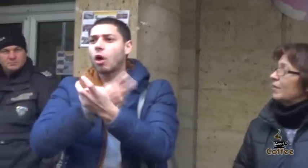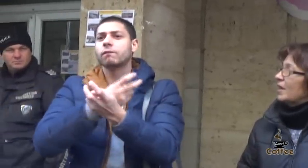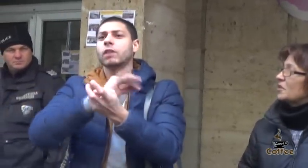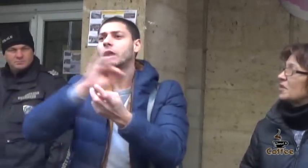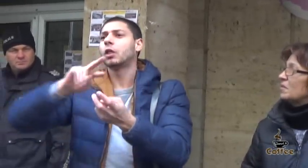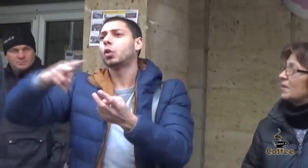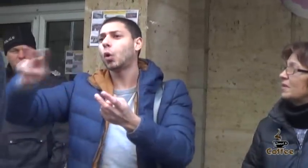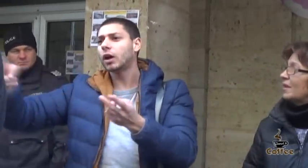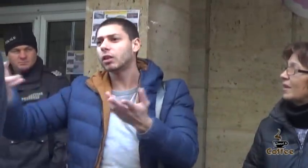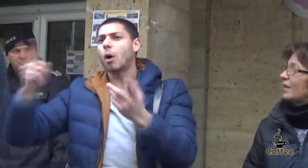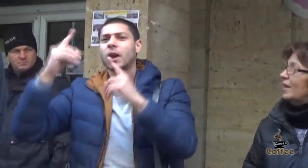Значи, разделега.